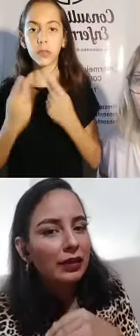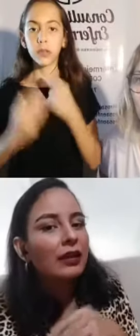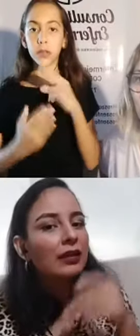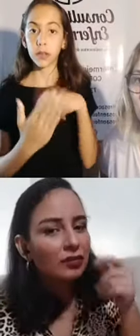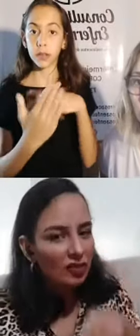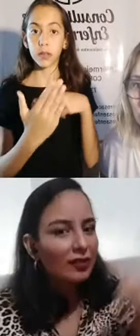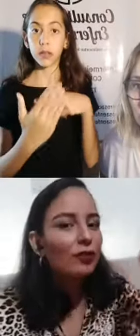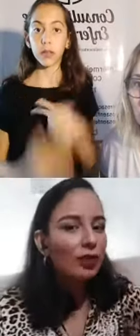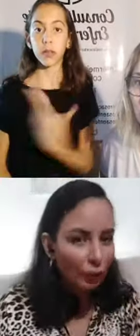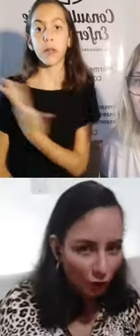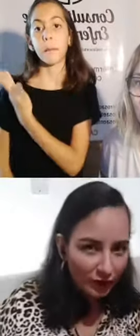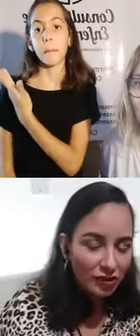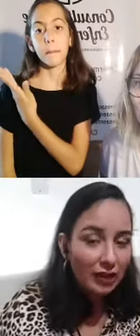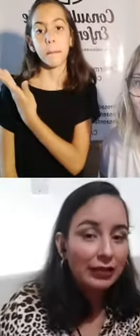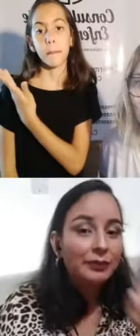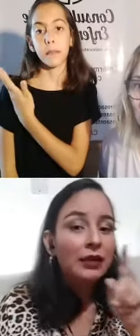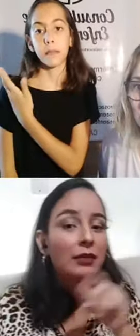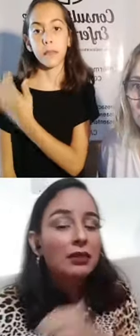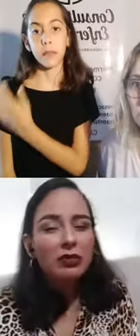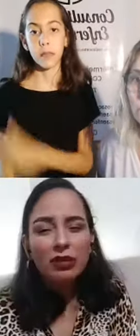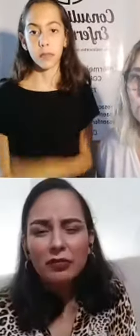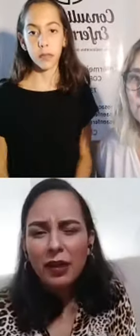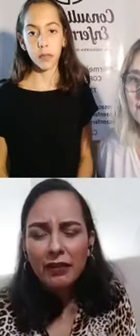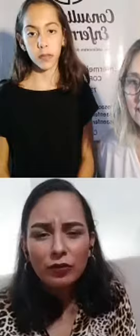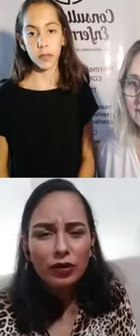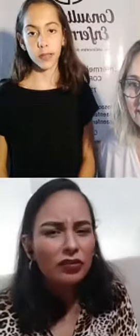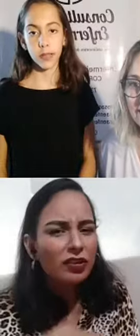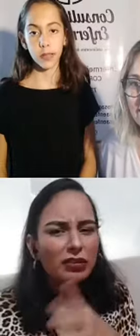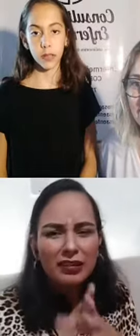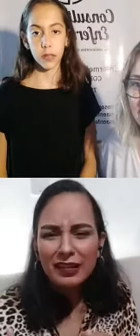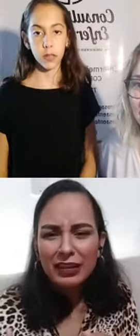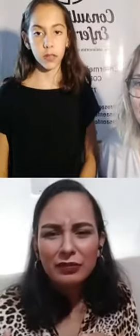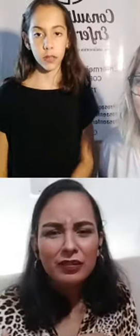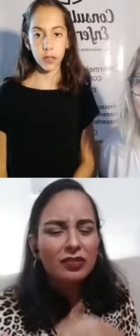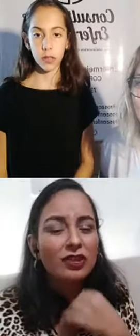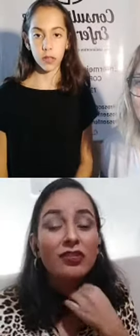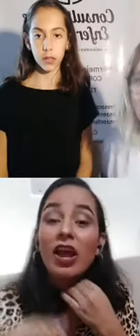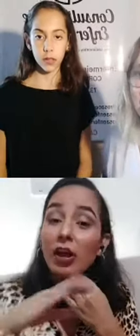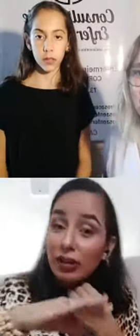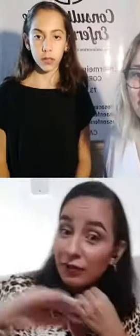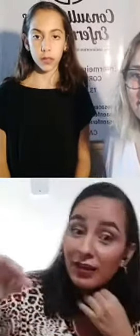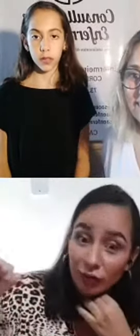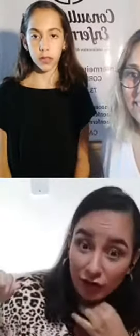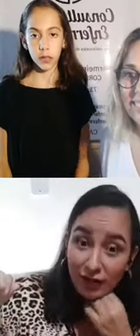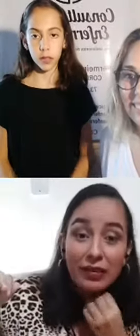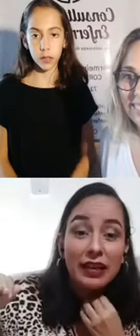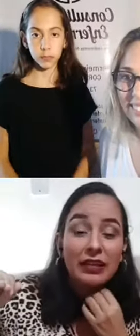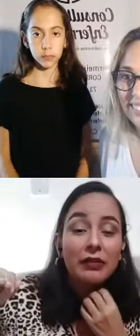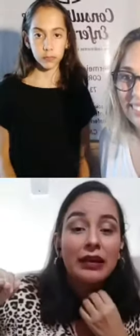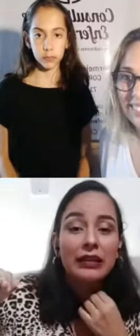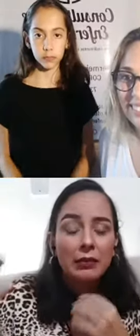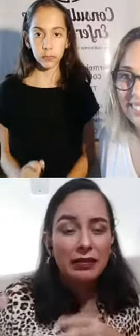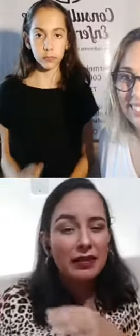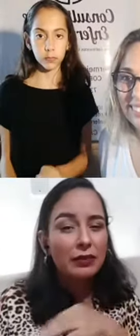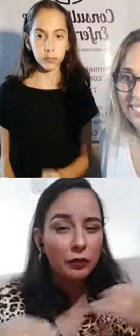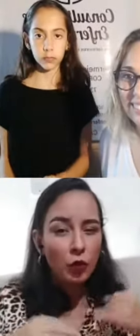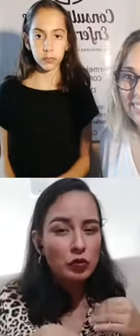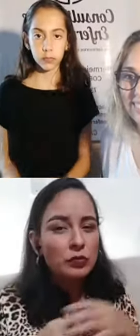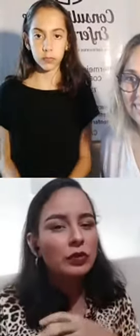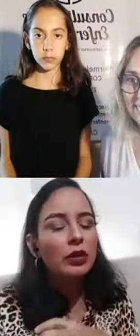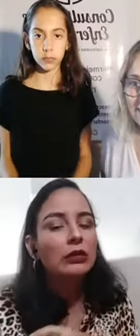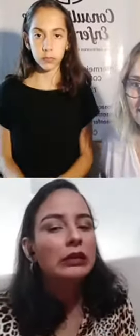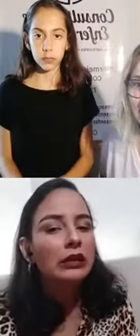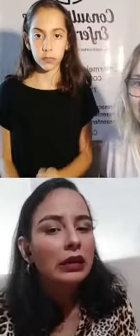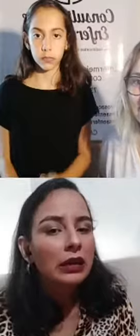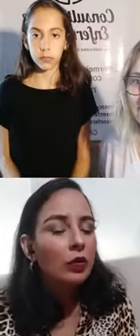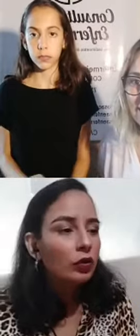minha que disse que eu só leio coisa chata, me deu um livro maravilhoso, eu li esse livro esses dias, eu li várias coisas, na verdade, na quarentena, mas esse livro foi o último